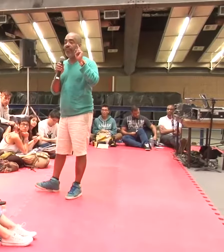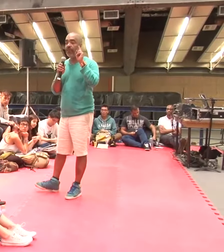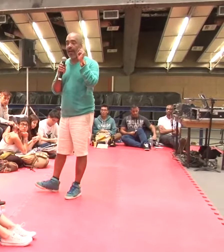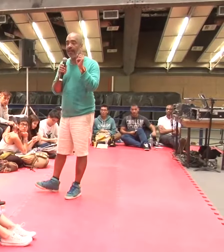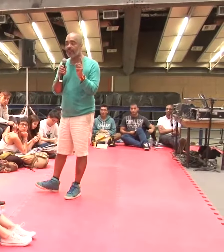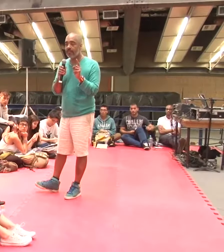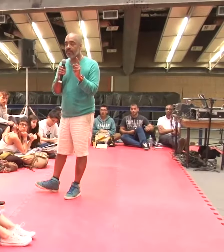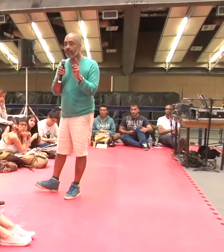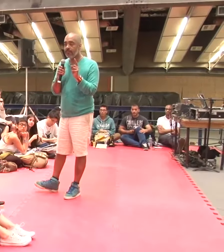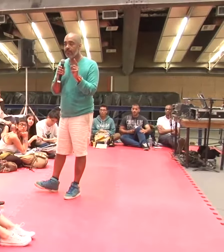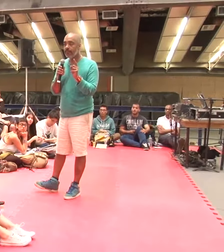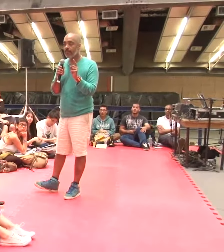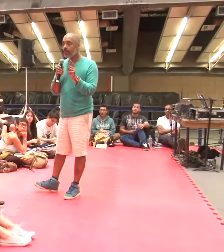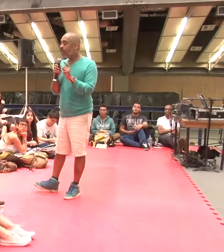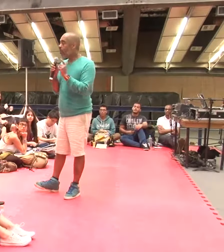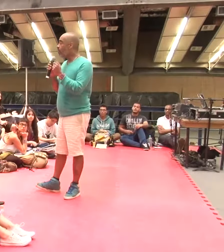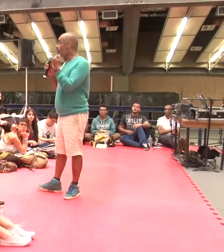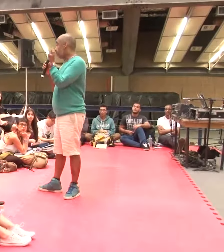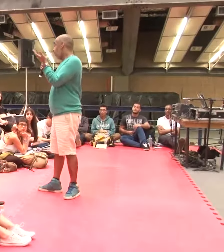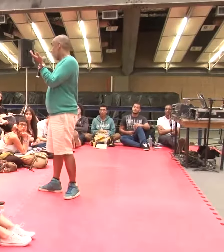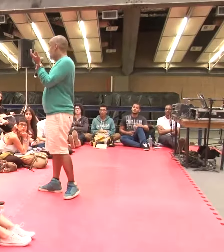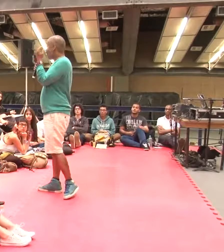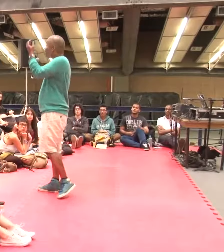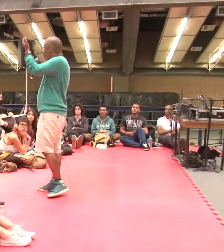a configurar-se como